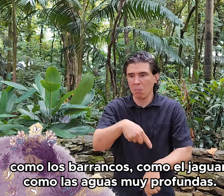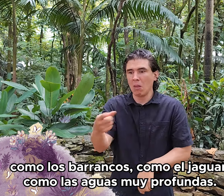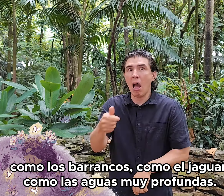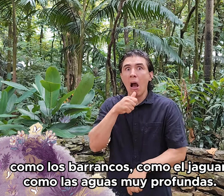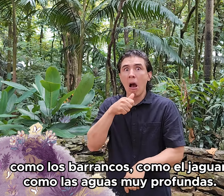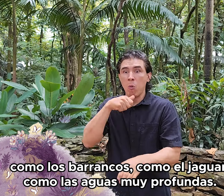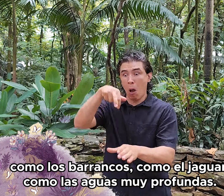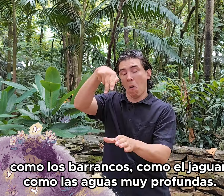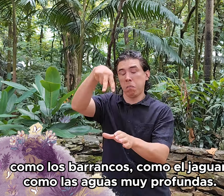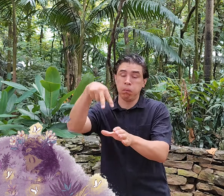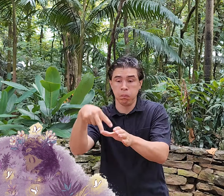aguas muy profundas.